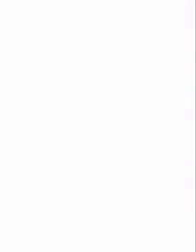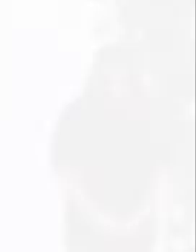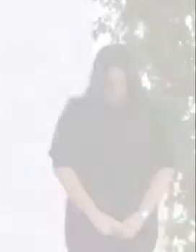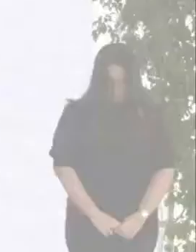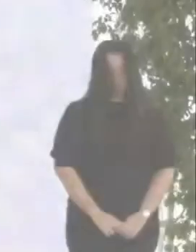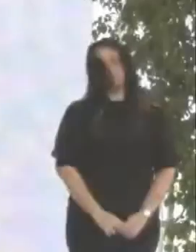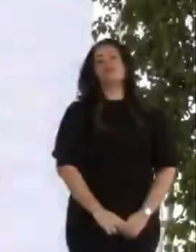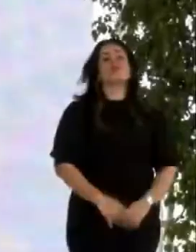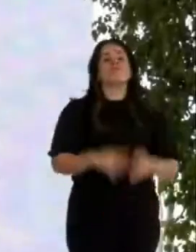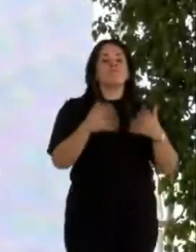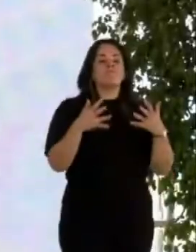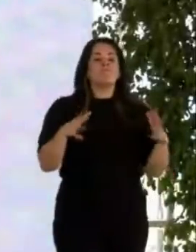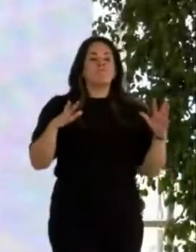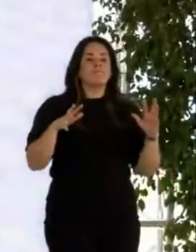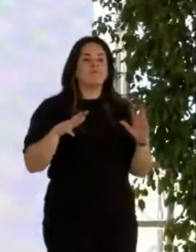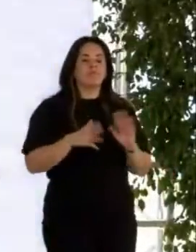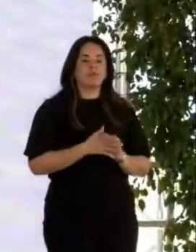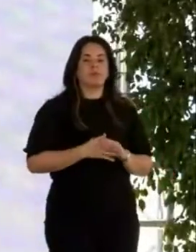Bueno, finalmente,